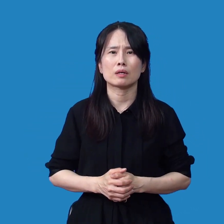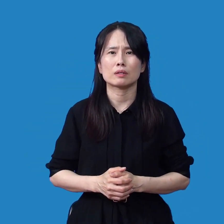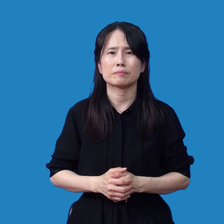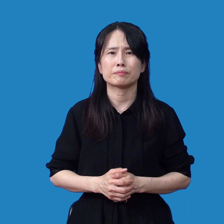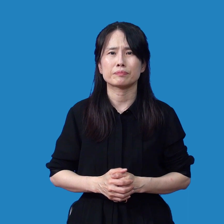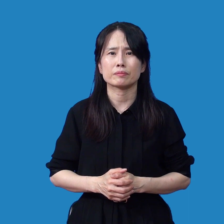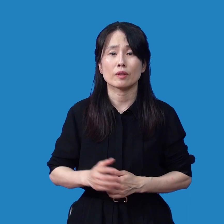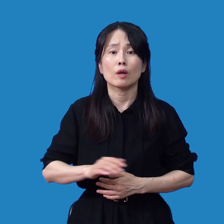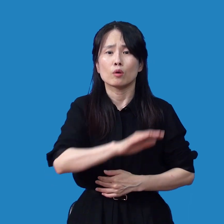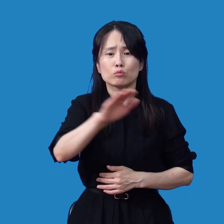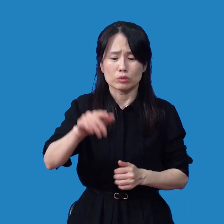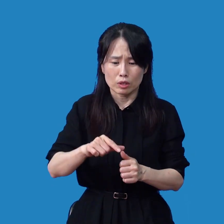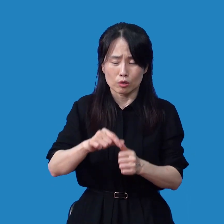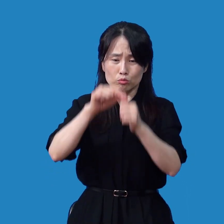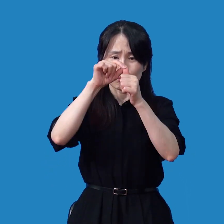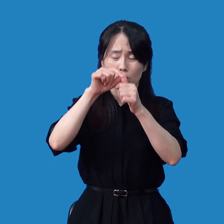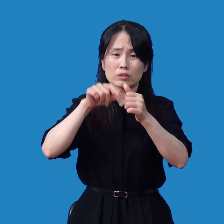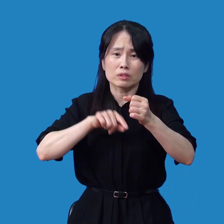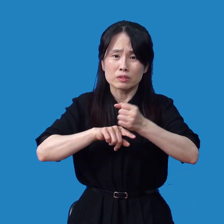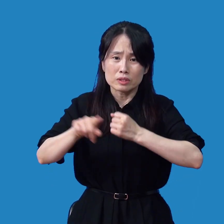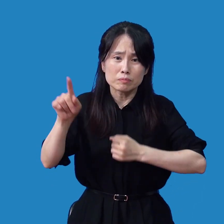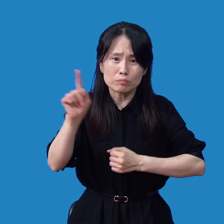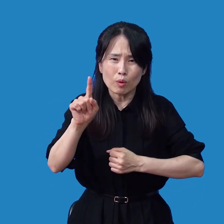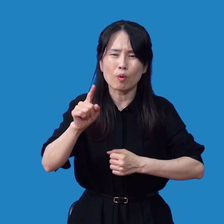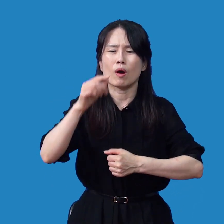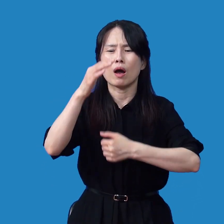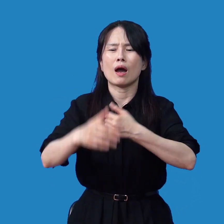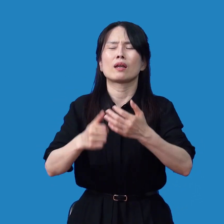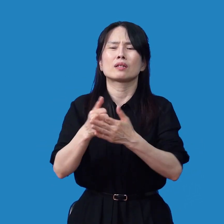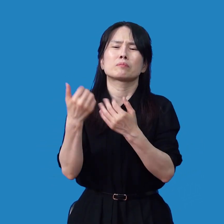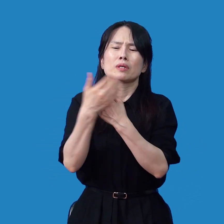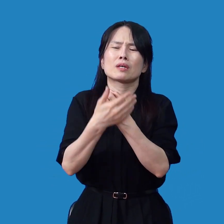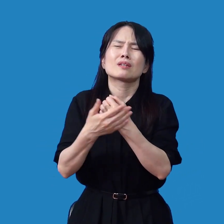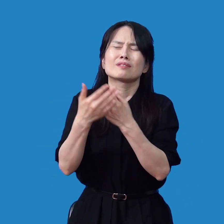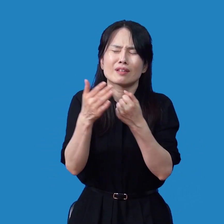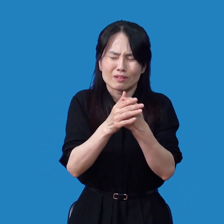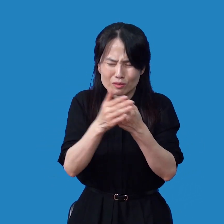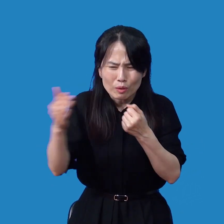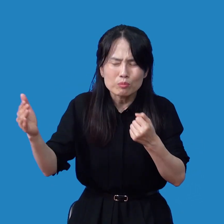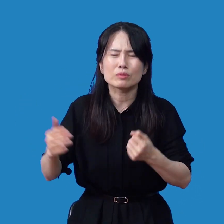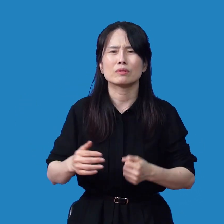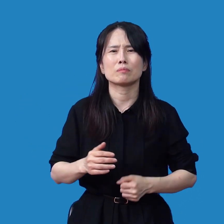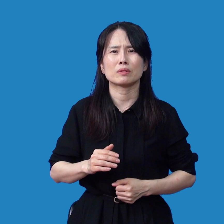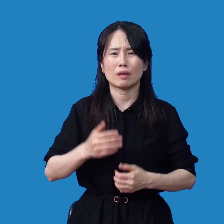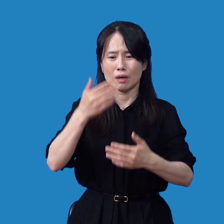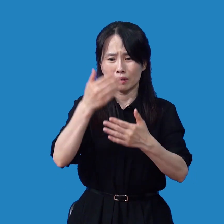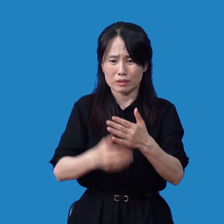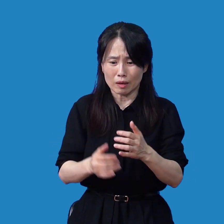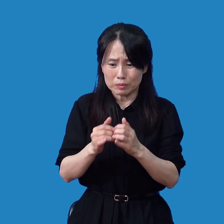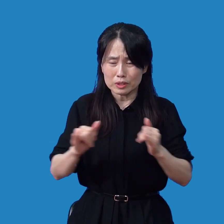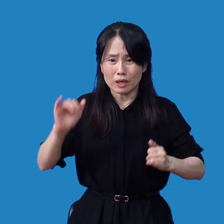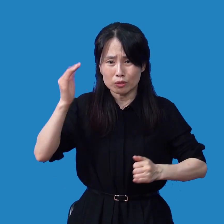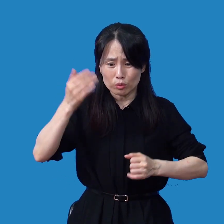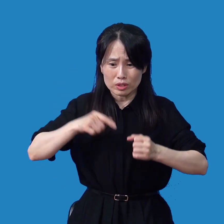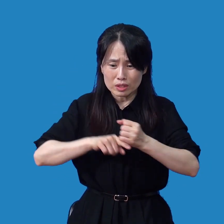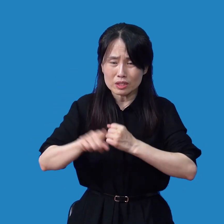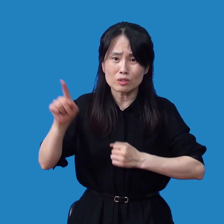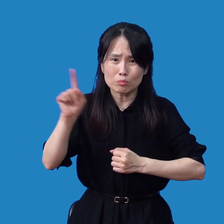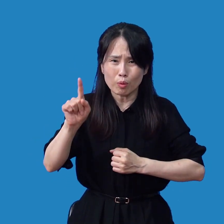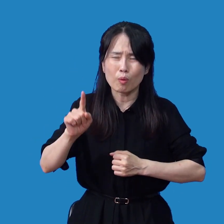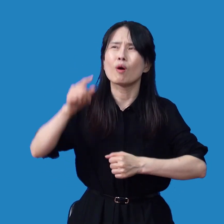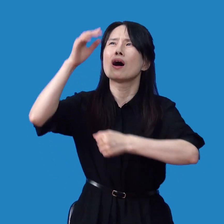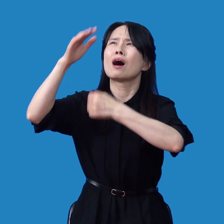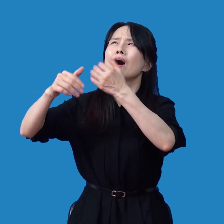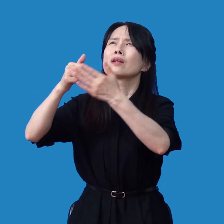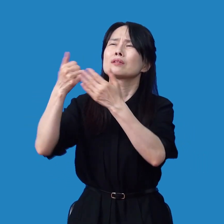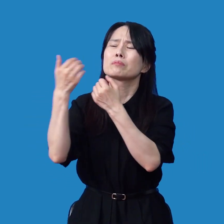우리가 구원받은 것은 전적으로 하나님의 은혜입니다. 우리가 남은 자가 된 것은 전적으로